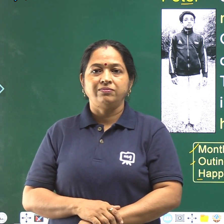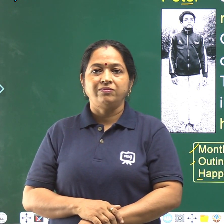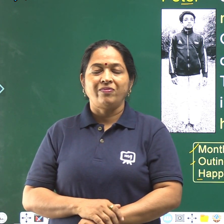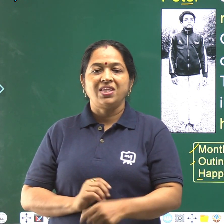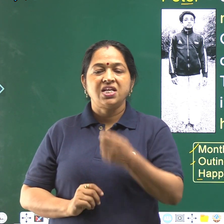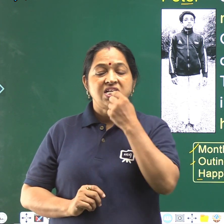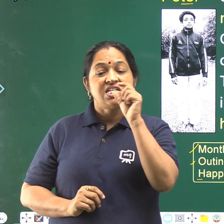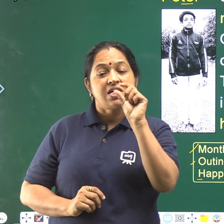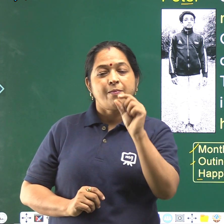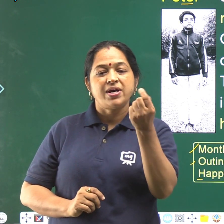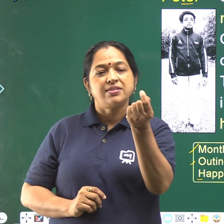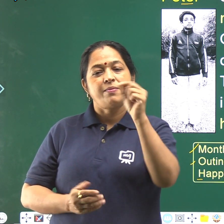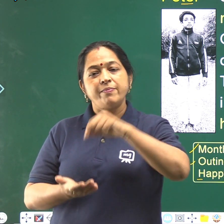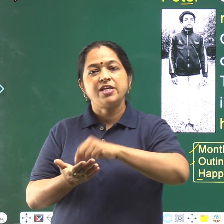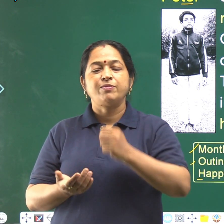कपास के बीज पर